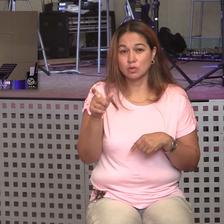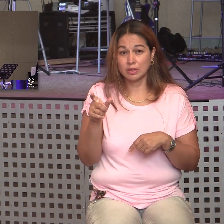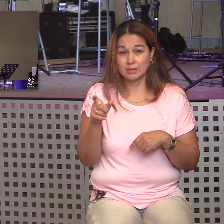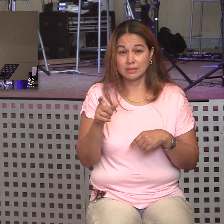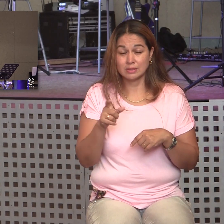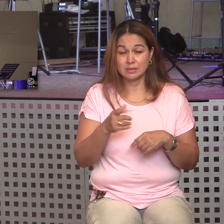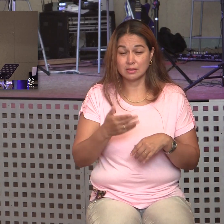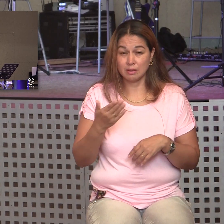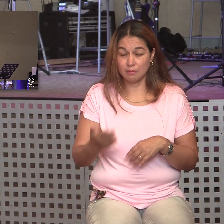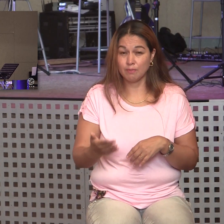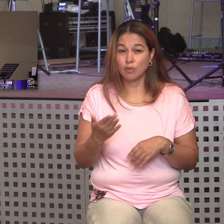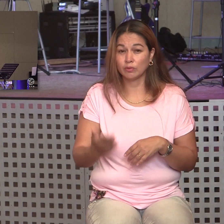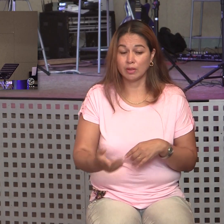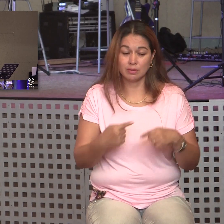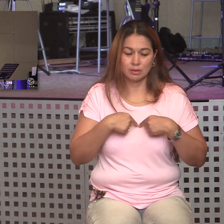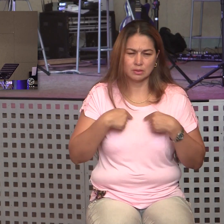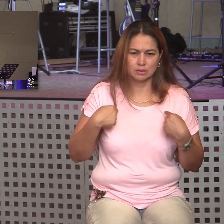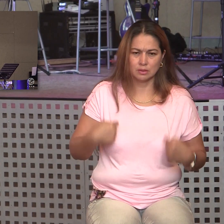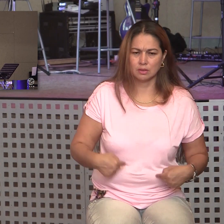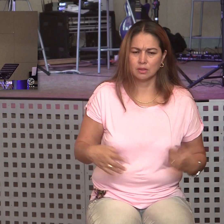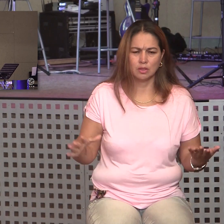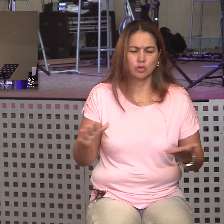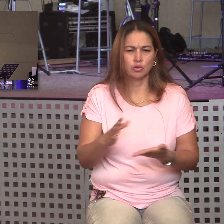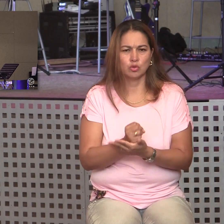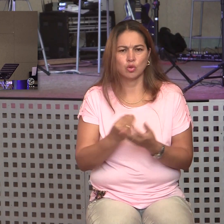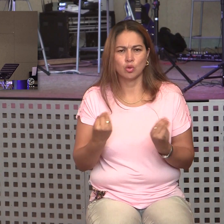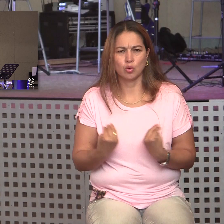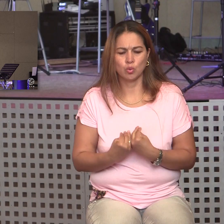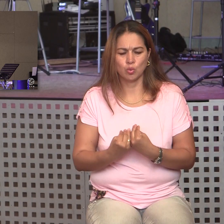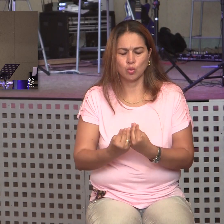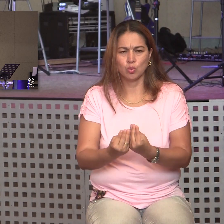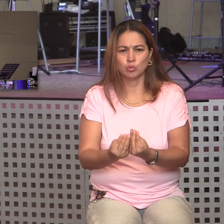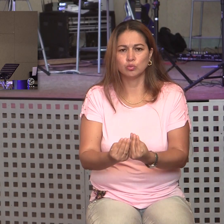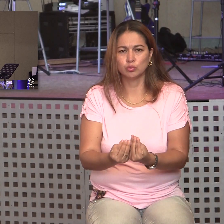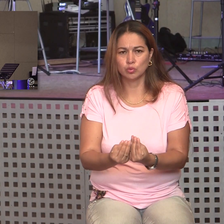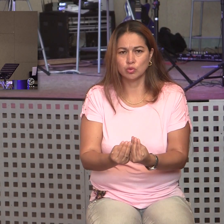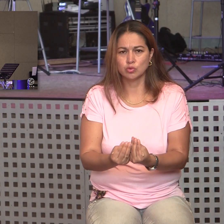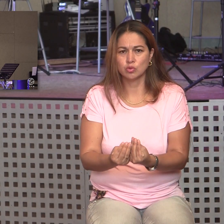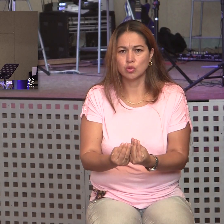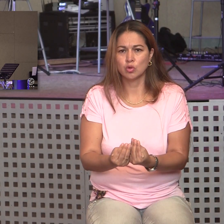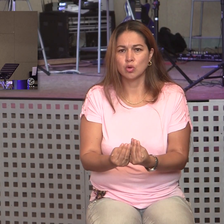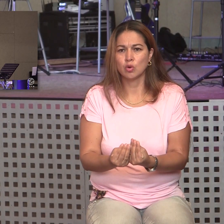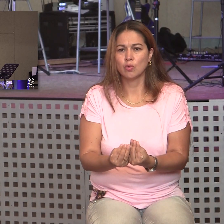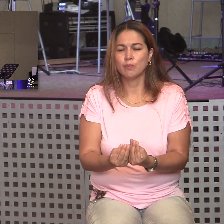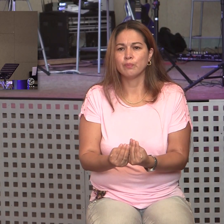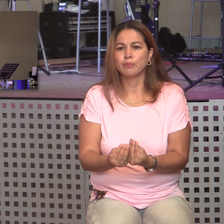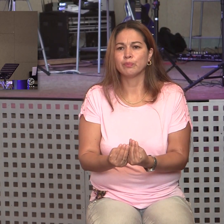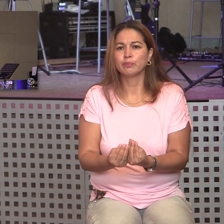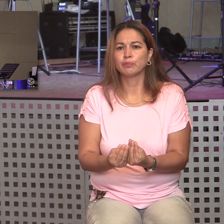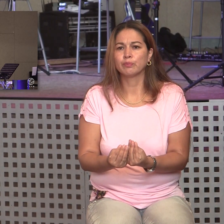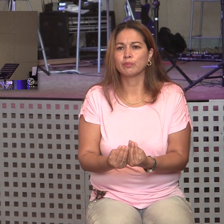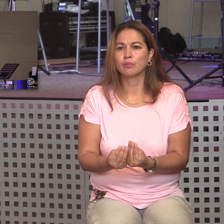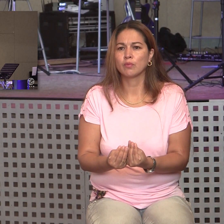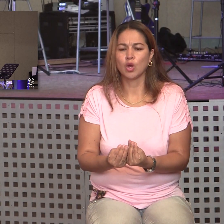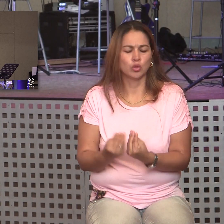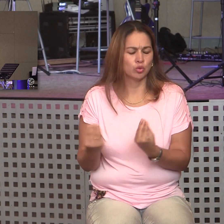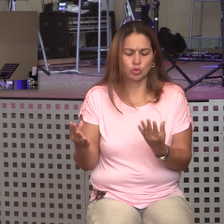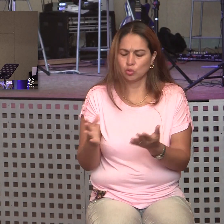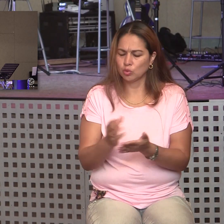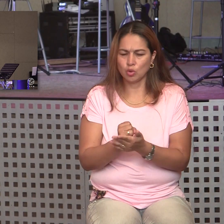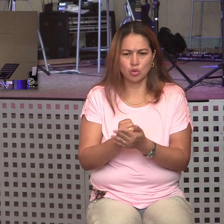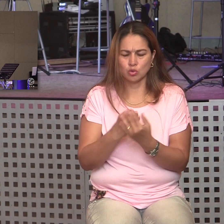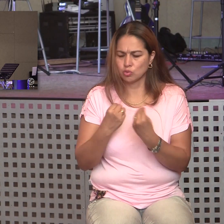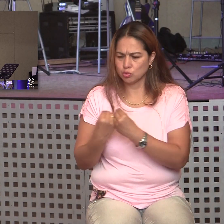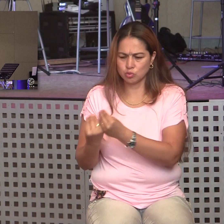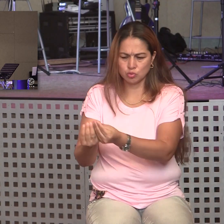escribas, y el sumo sacerdote Anás y Caifás, y Juan y Alejandro. No se reunió nadie más porque no había